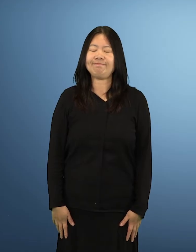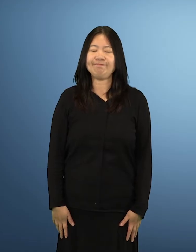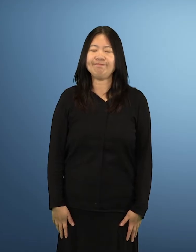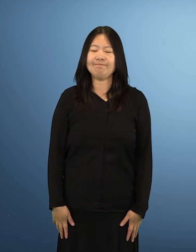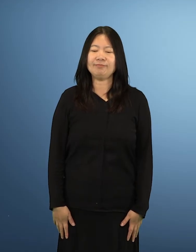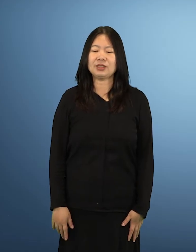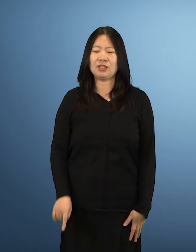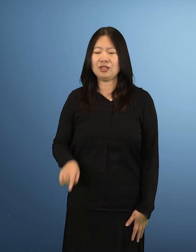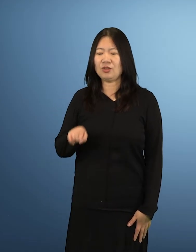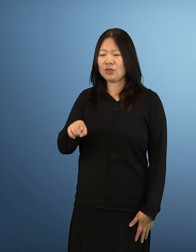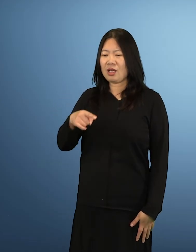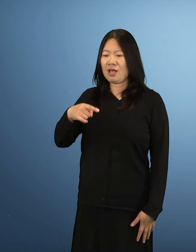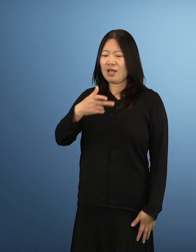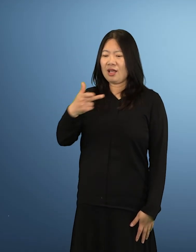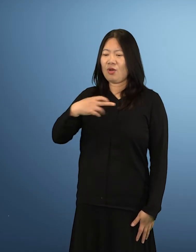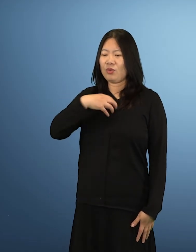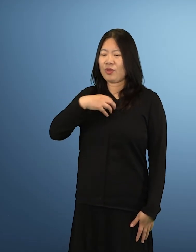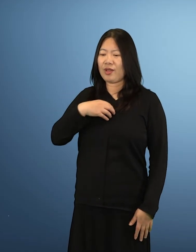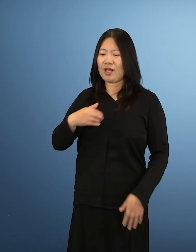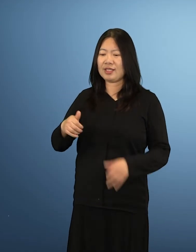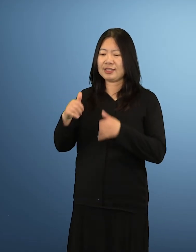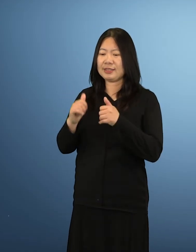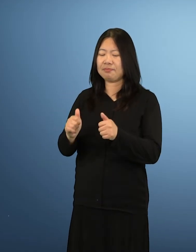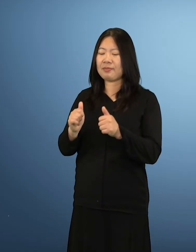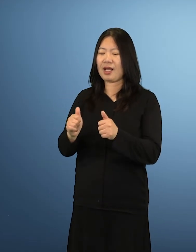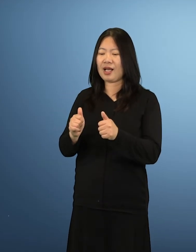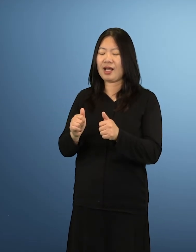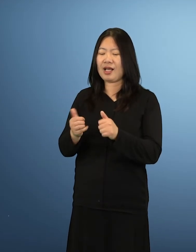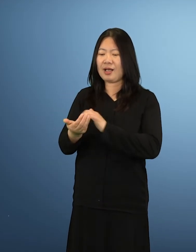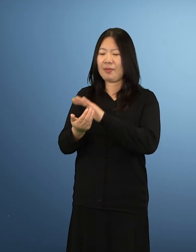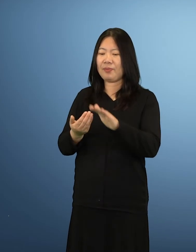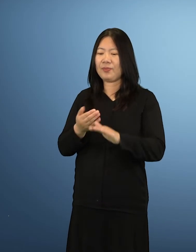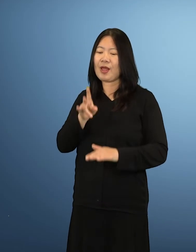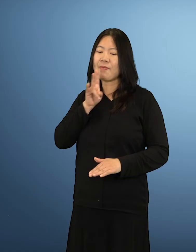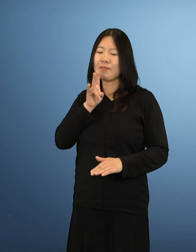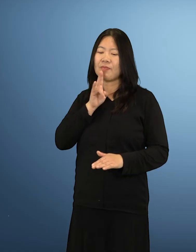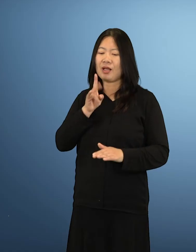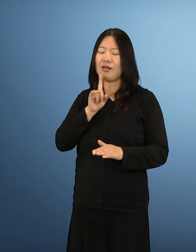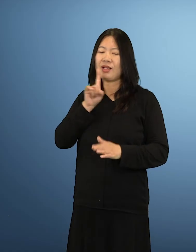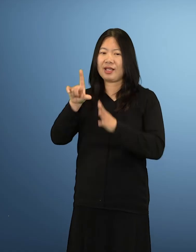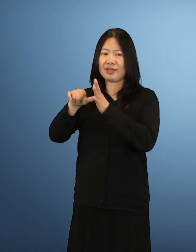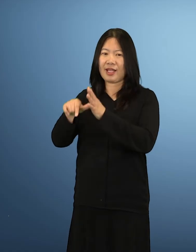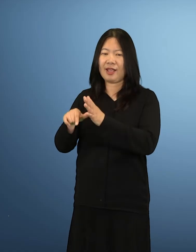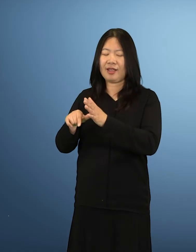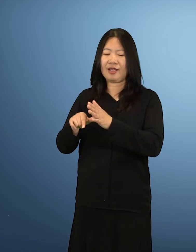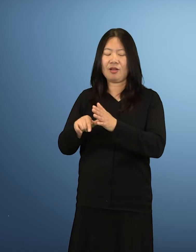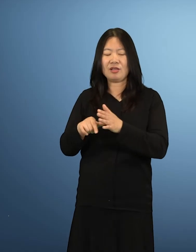심판을 예고할 때는 웬만한 선지서 같은 경우에는